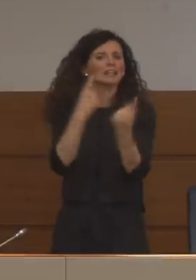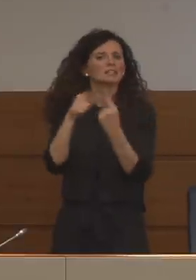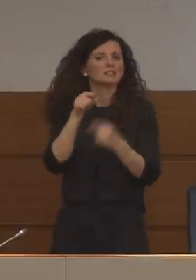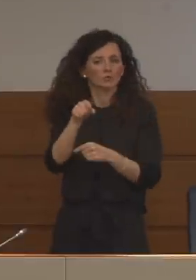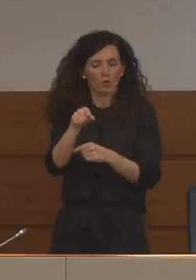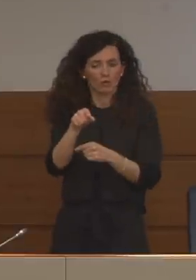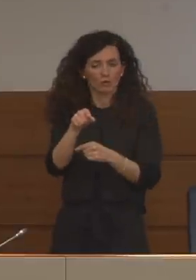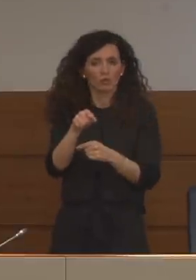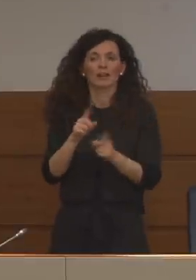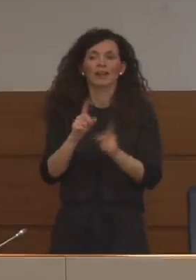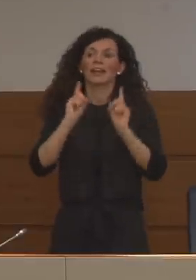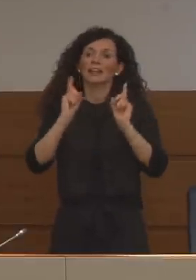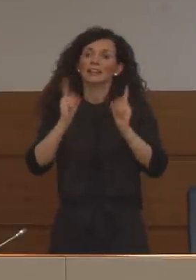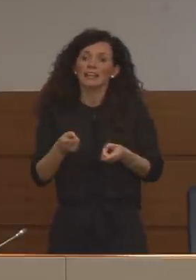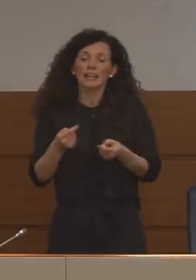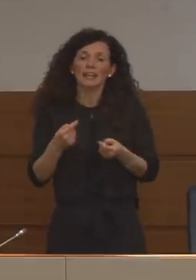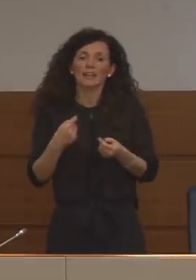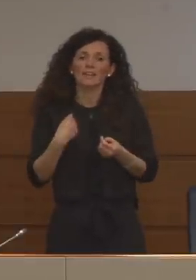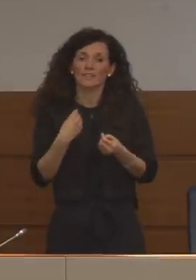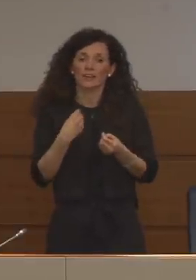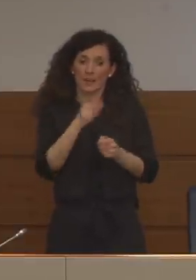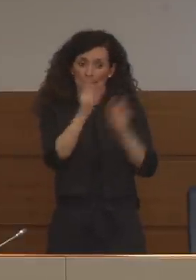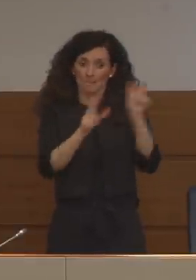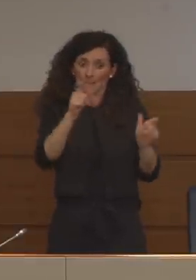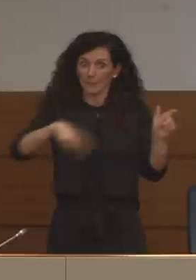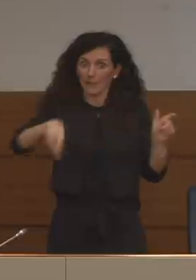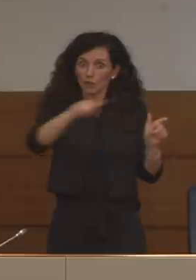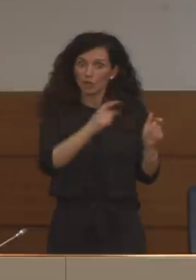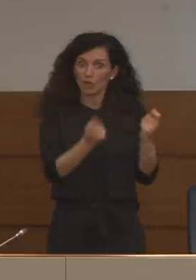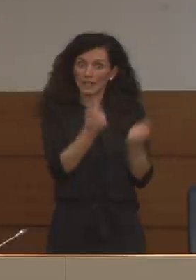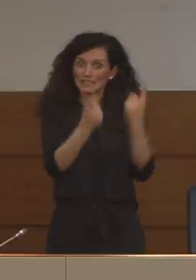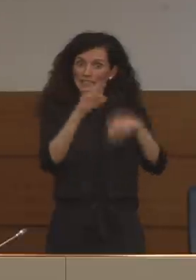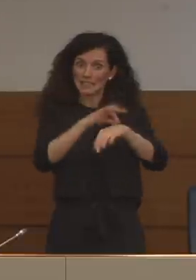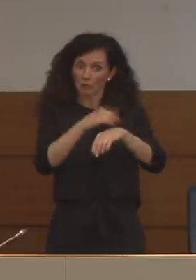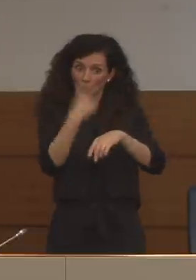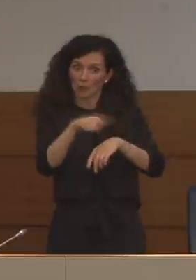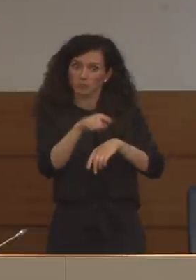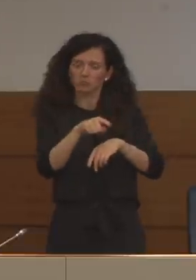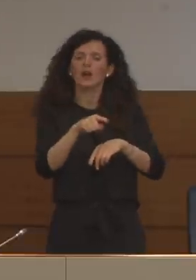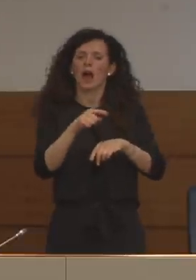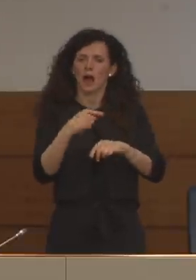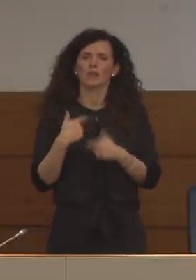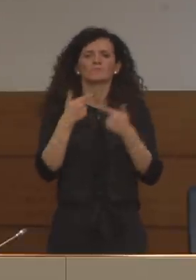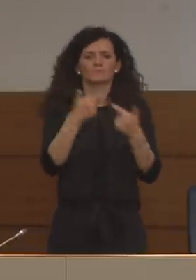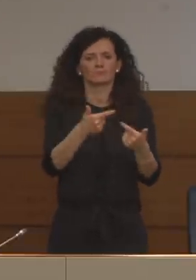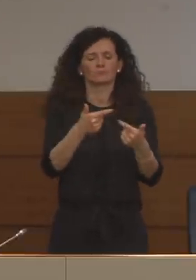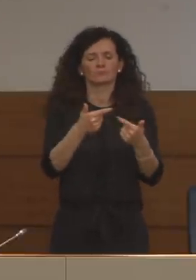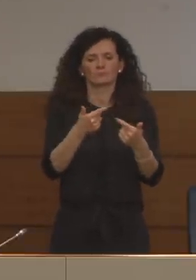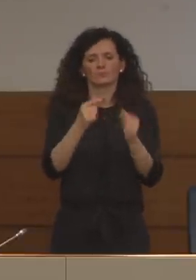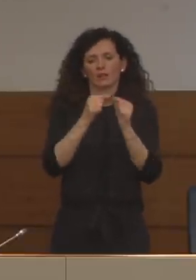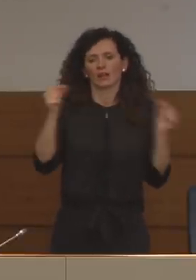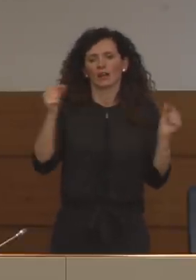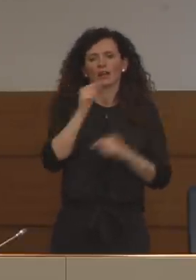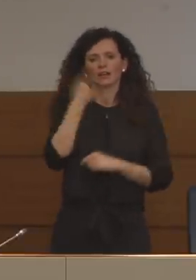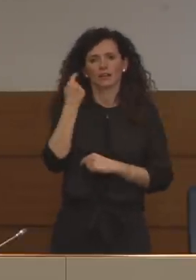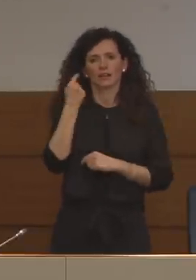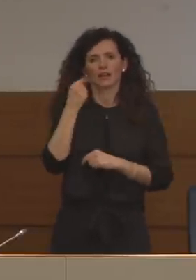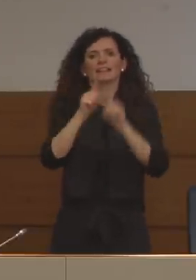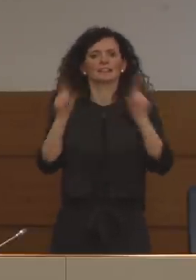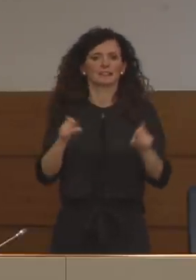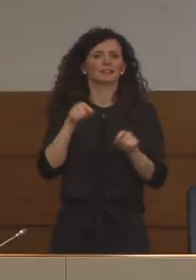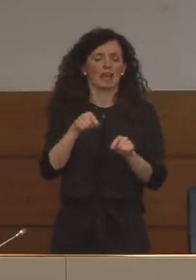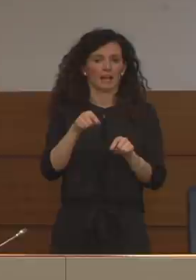i test a questi pazienti proprio perché loro sono coloro che maggiormente